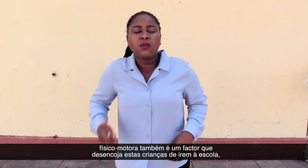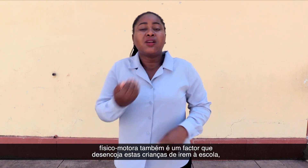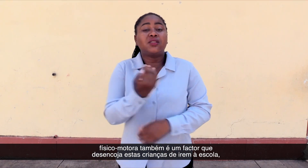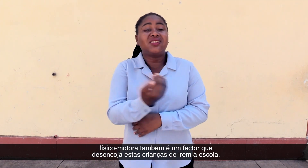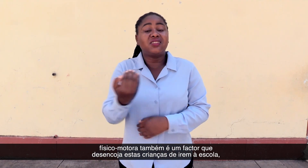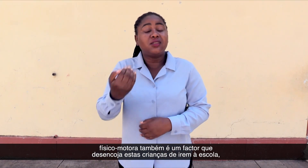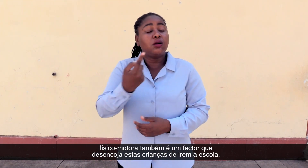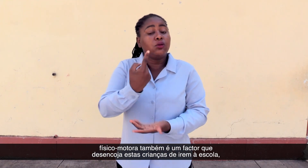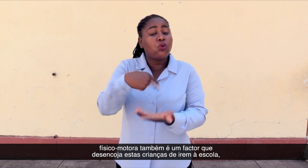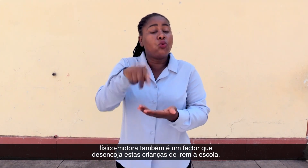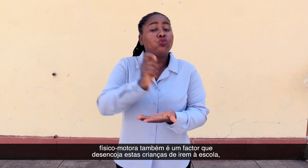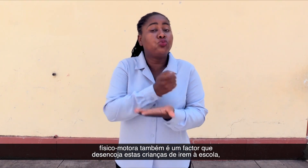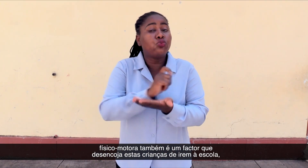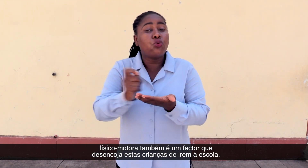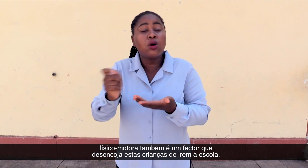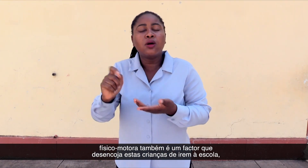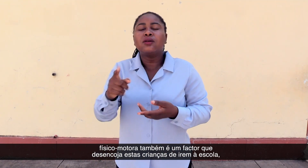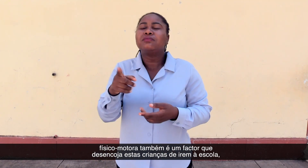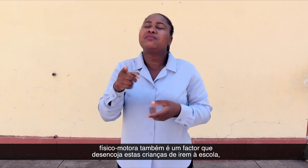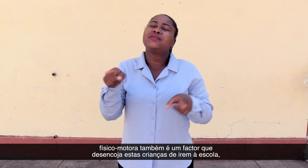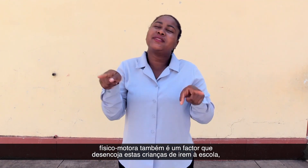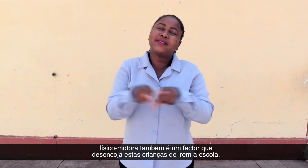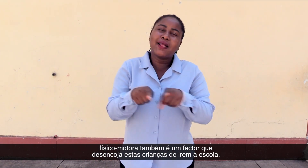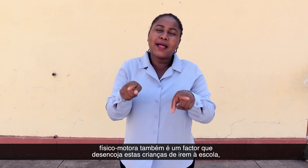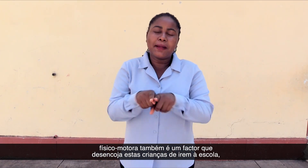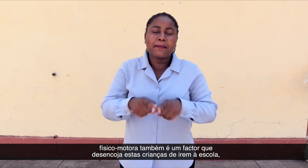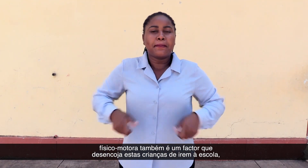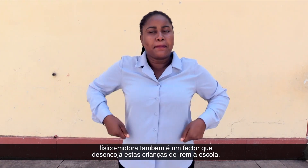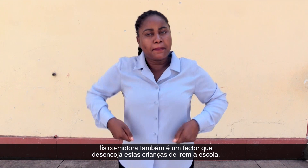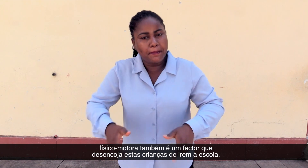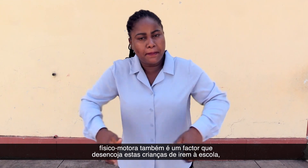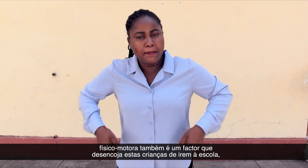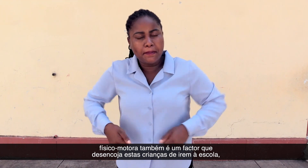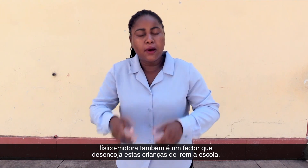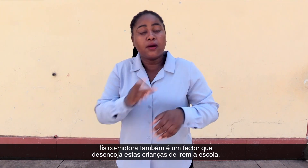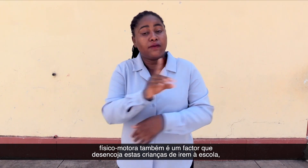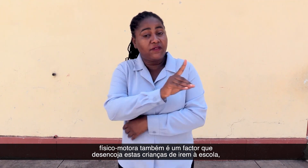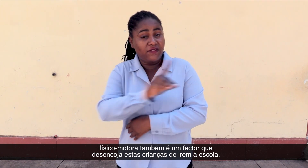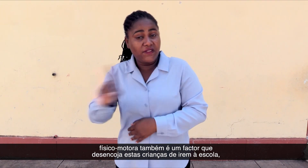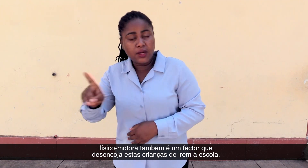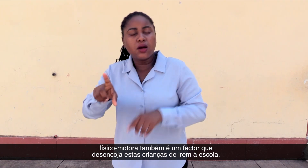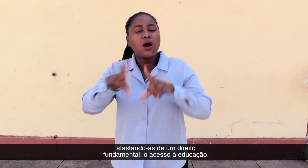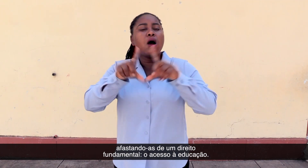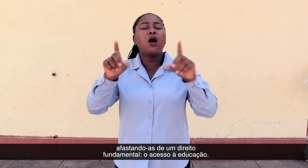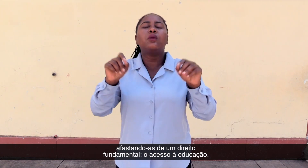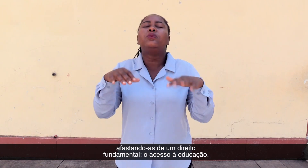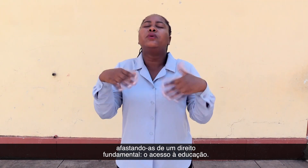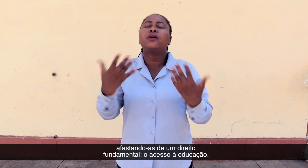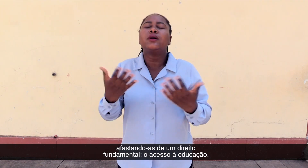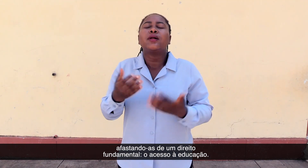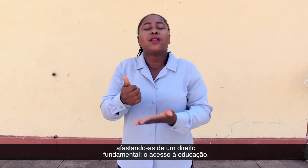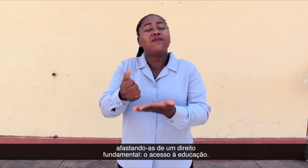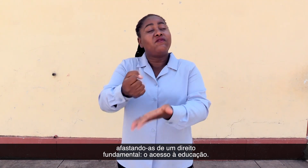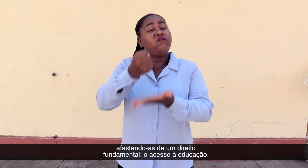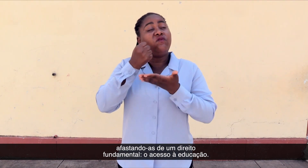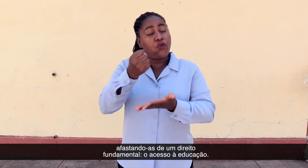deficiência físico-motora, também é um fator que desencoraja estas crianças de irem à escola, afastando-as de